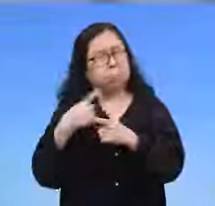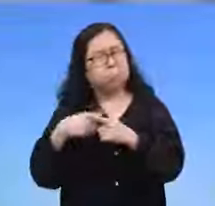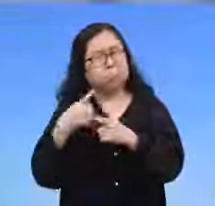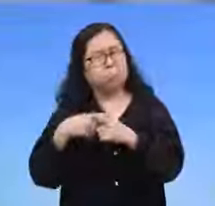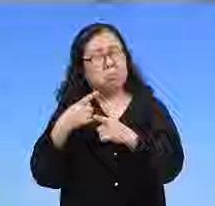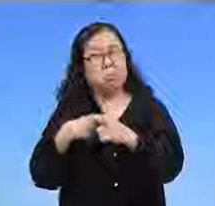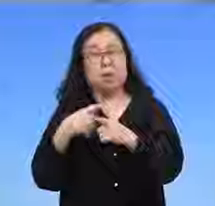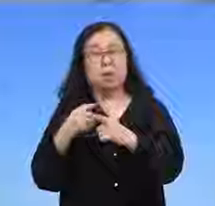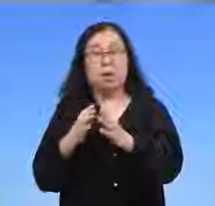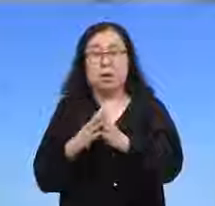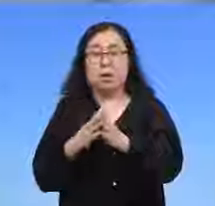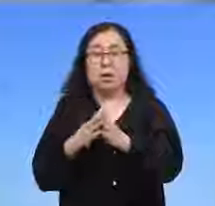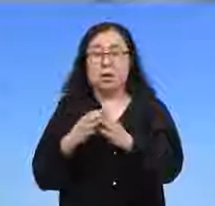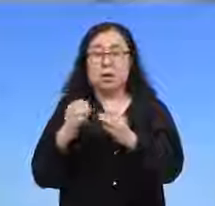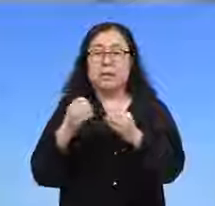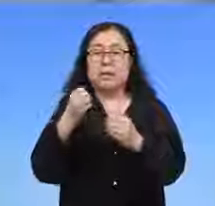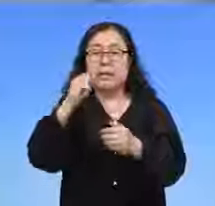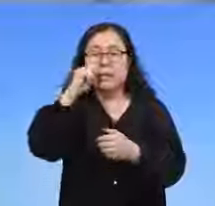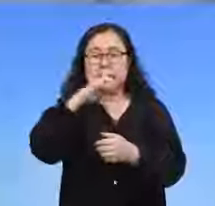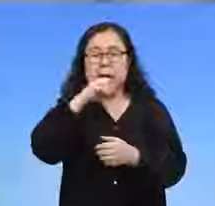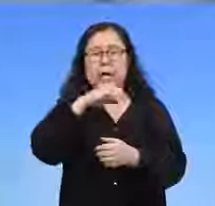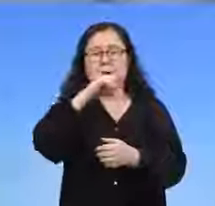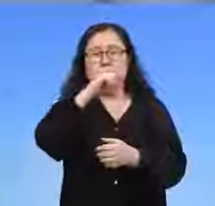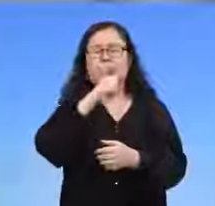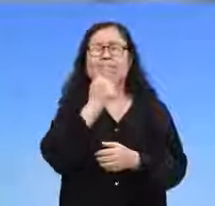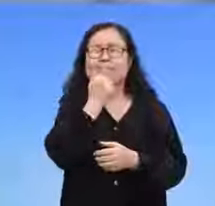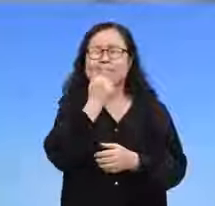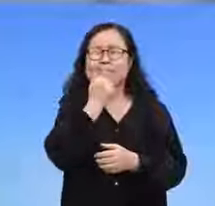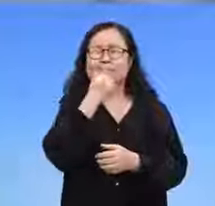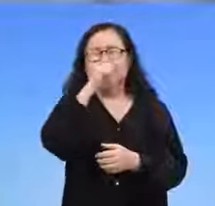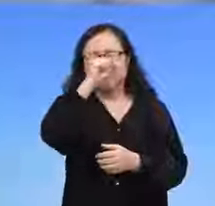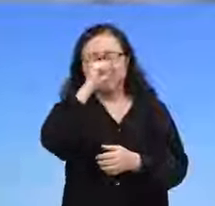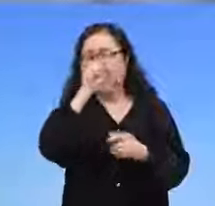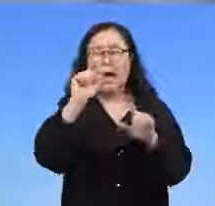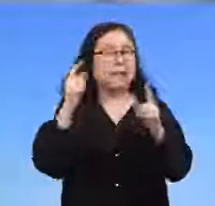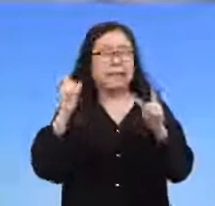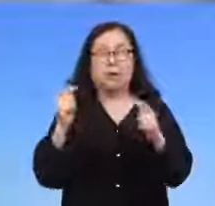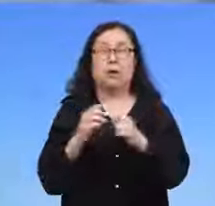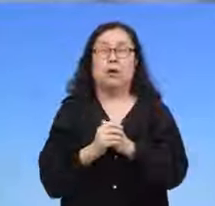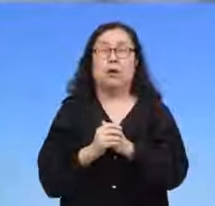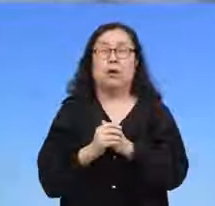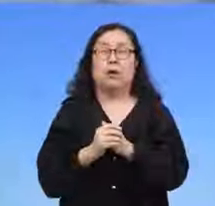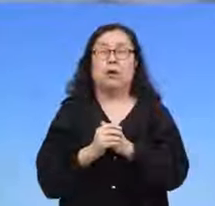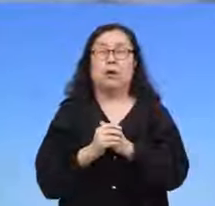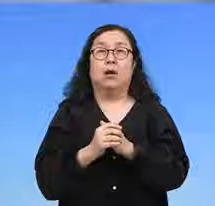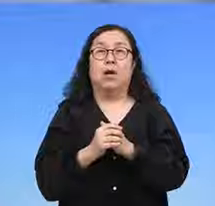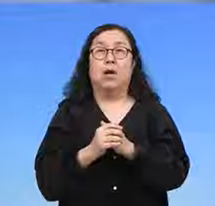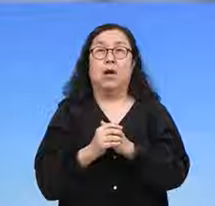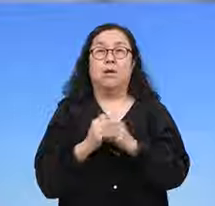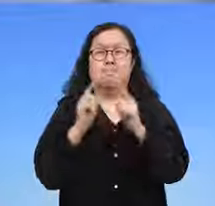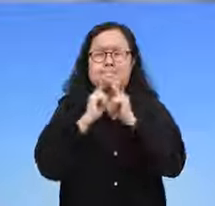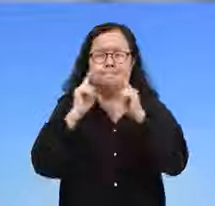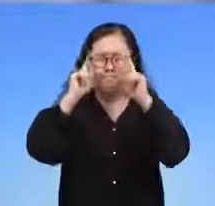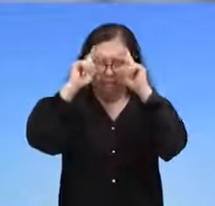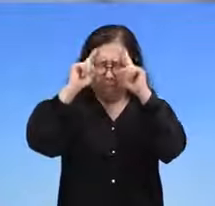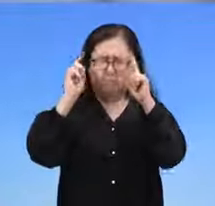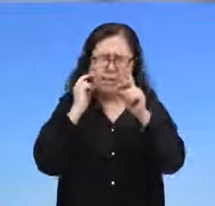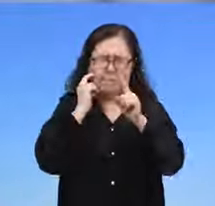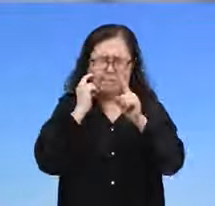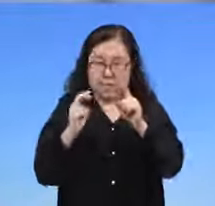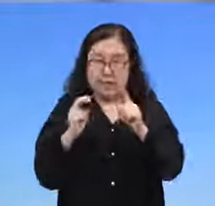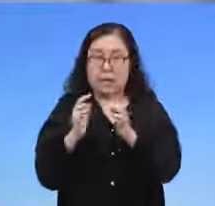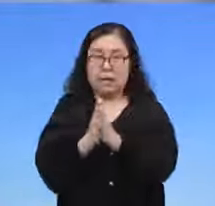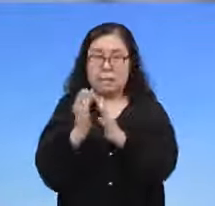어떤 상황이든 그게 아니더라고요. 지옥 같은 끔찍한, 그리고 남편과